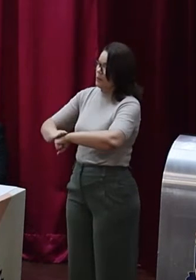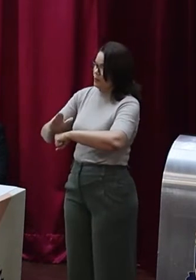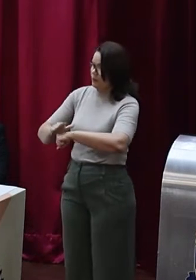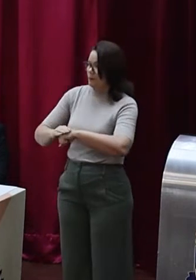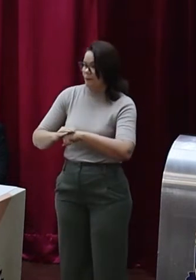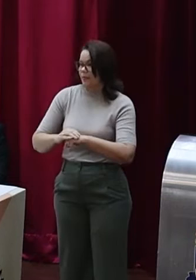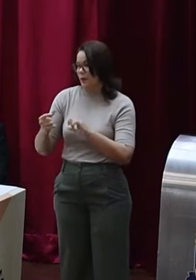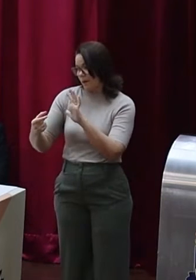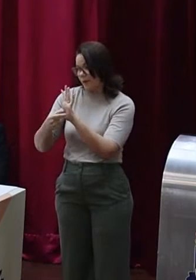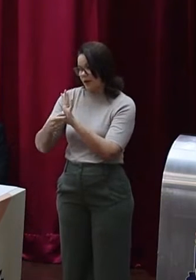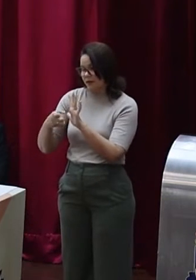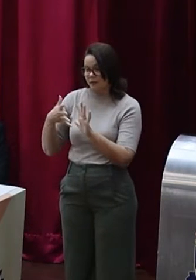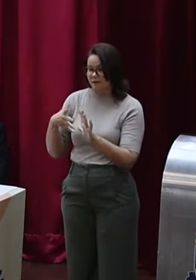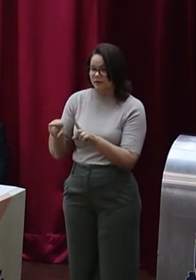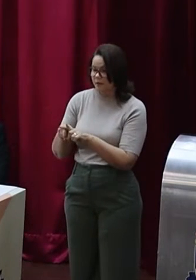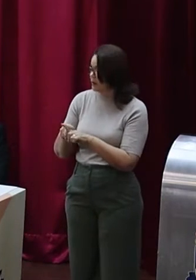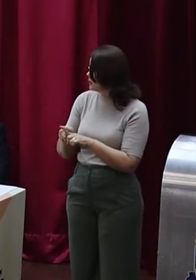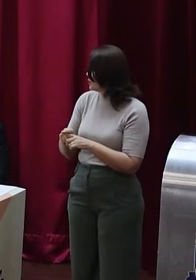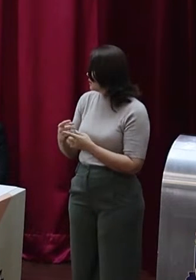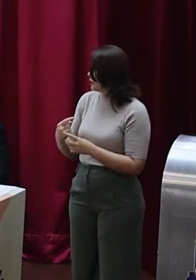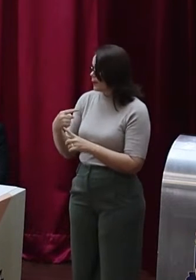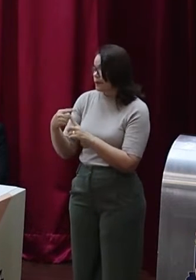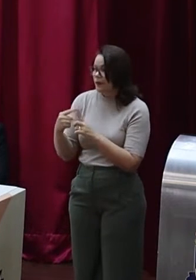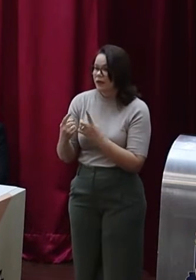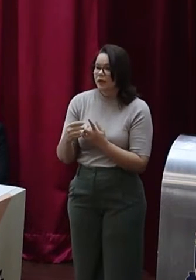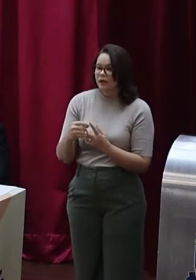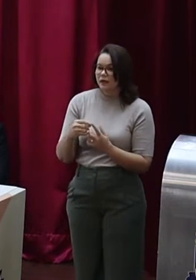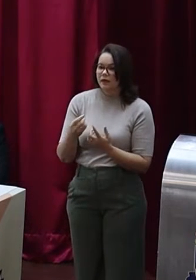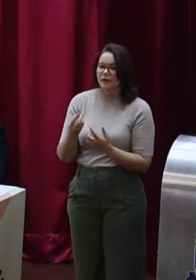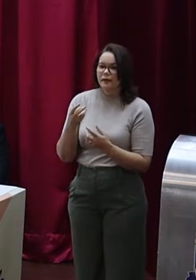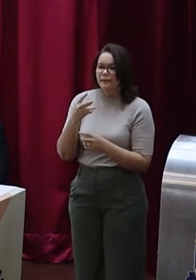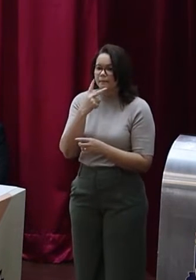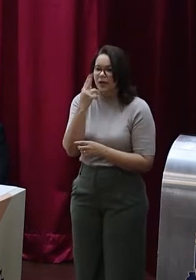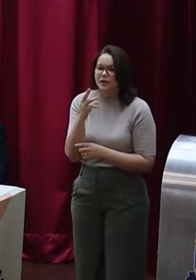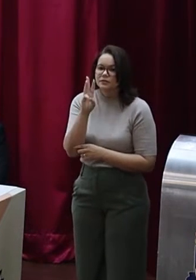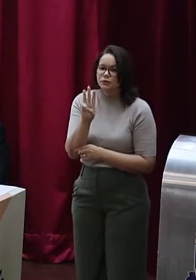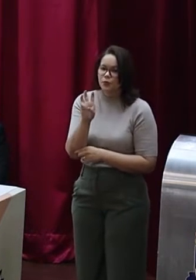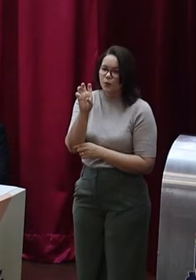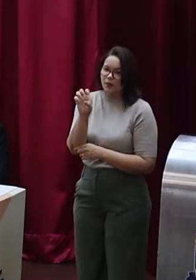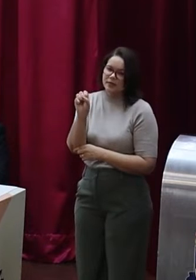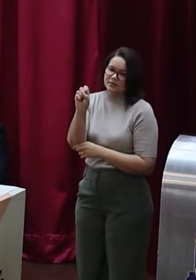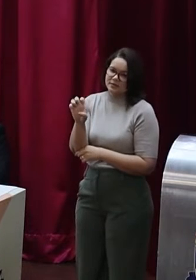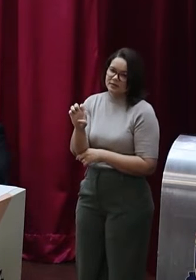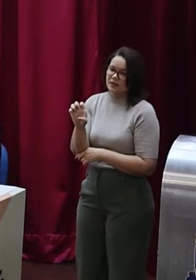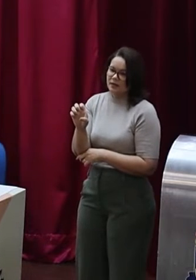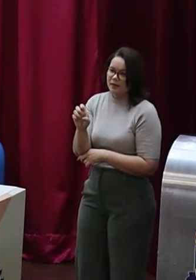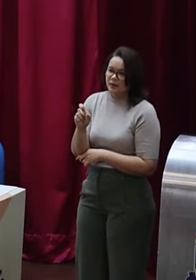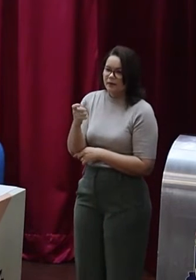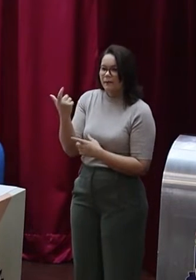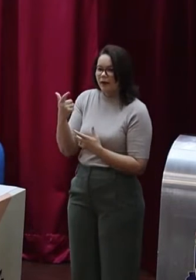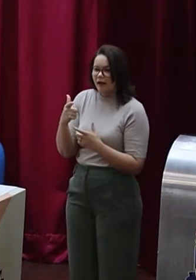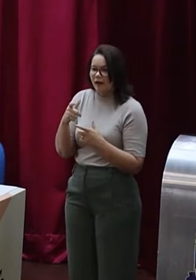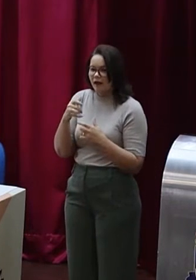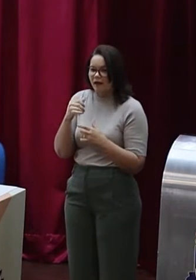para o próximo, que é também conhecido como Waze do Pipoco, né, porque ele avisa, né, onde está acontecendo tiroteio,